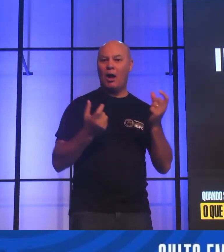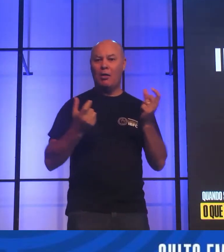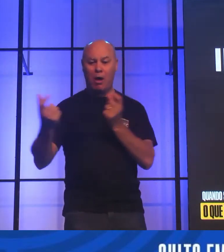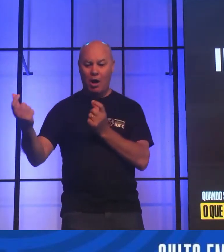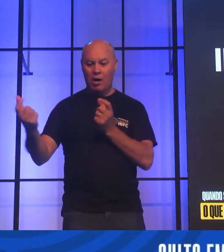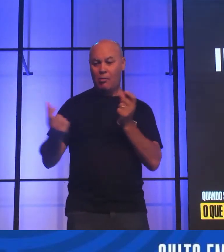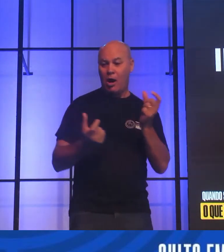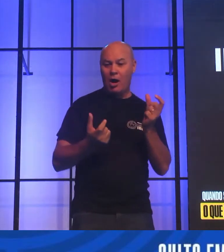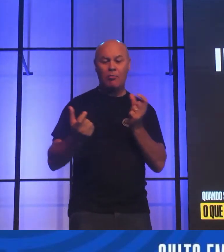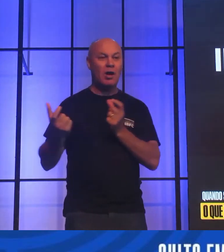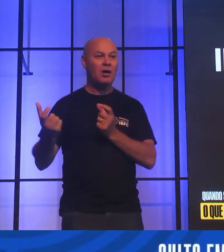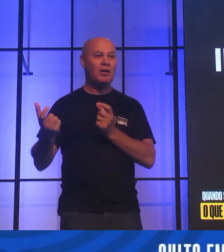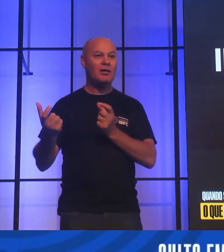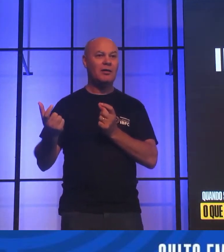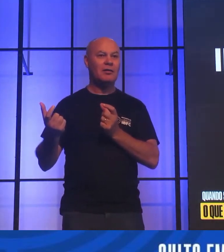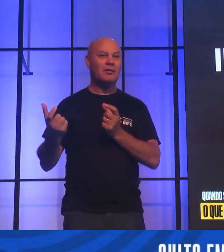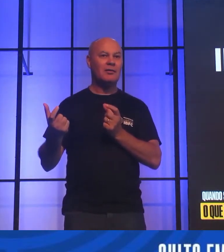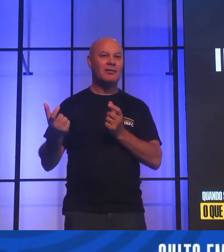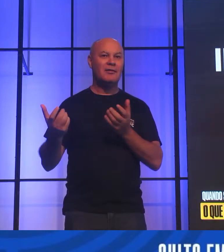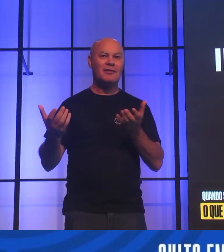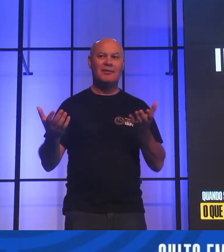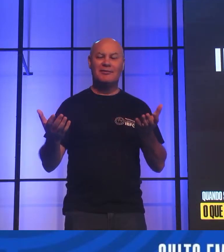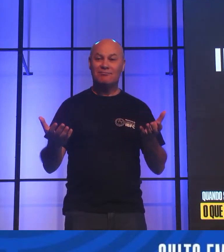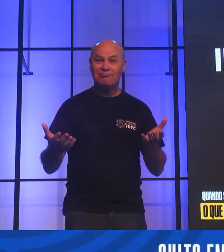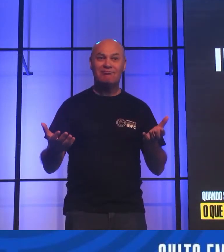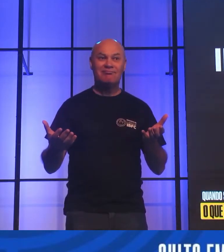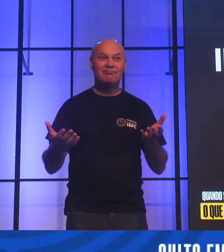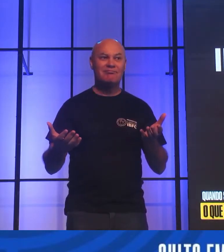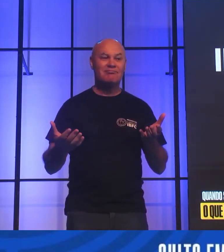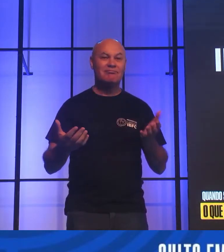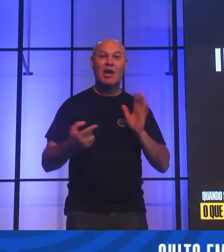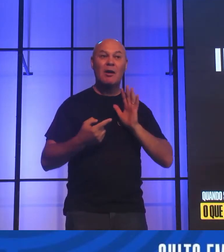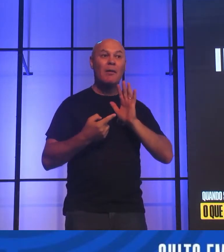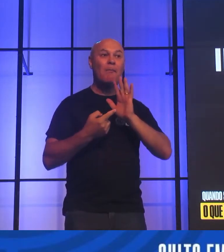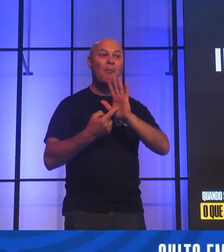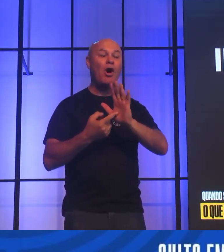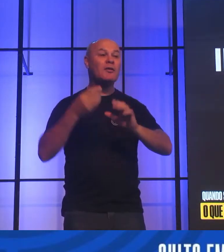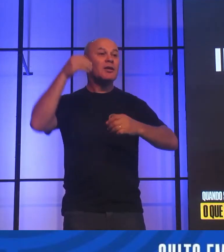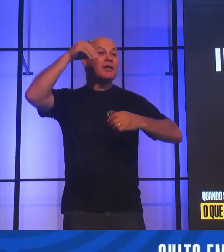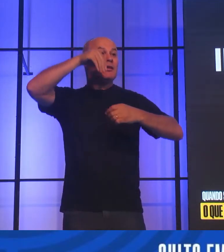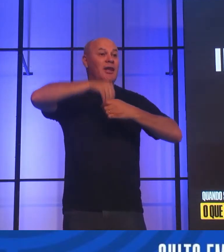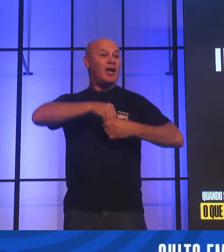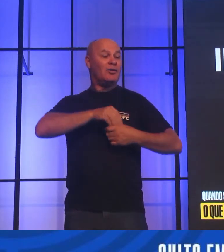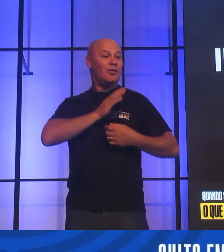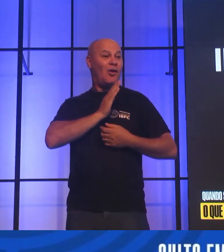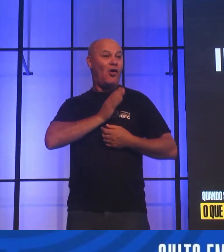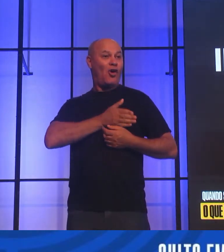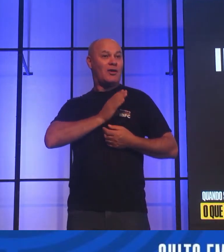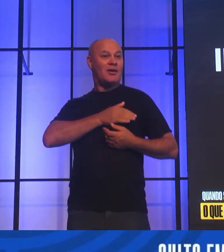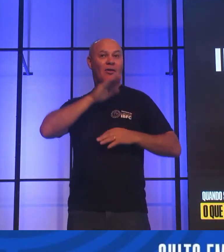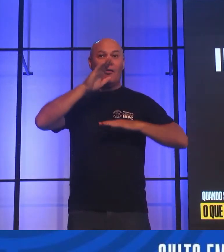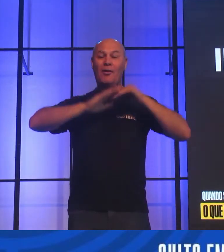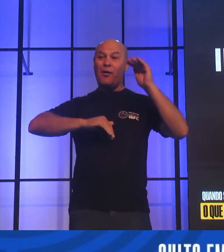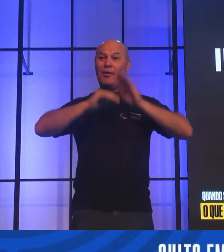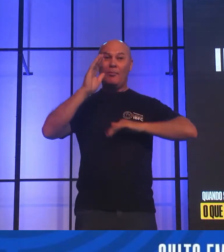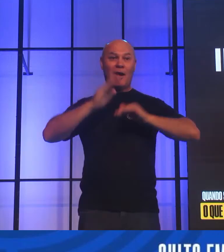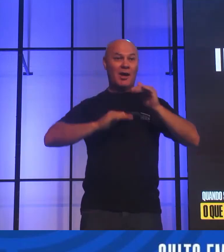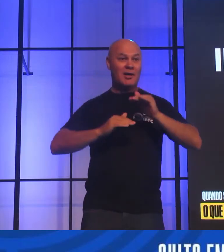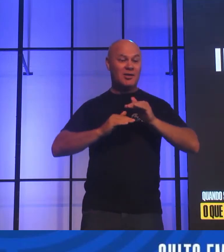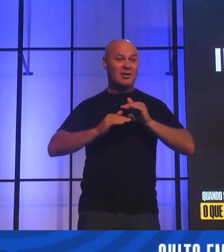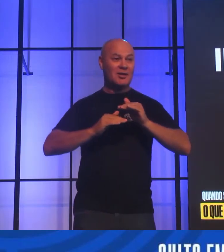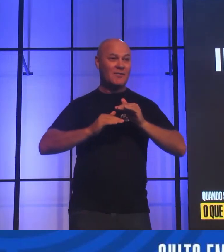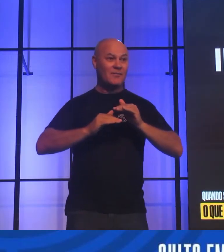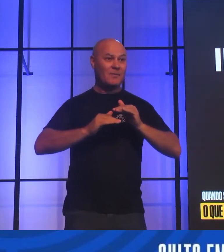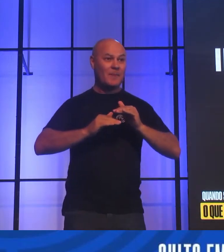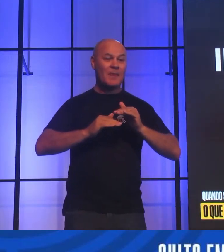algo para ferir. A maneira como a pessoa, a maneira como a esposa tratou o marido está errado. Mas